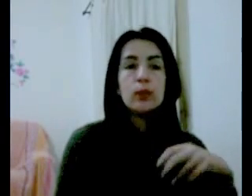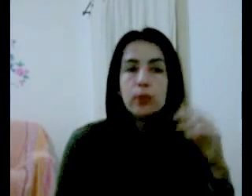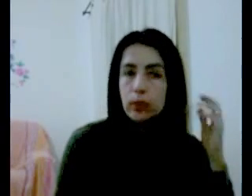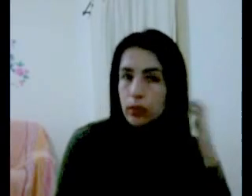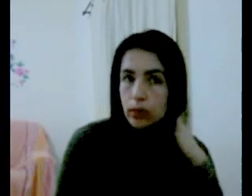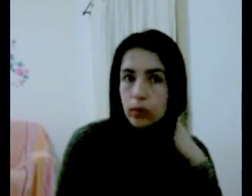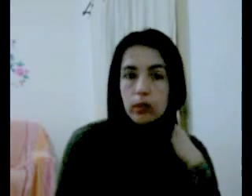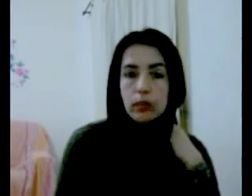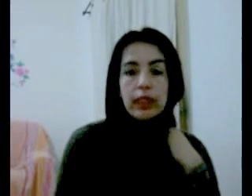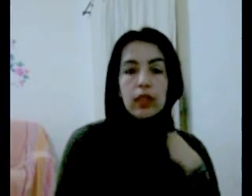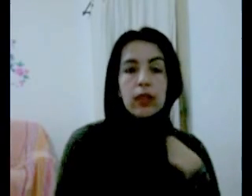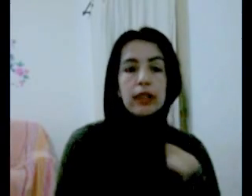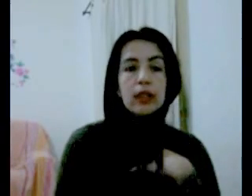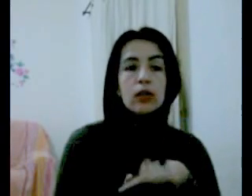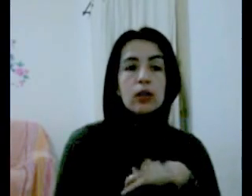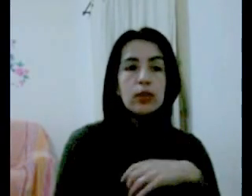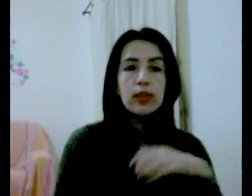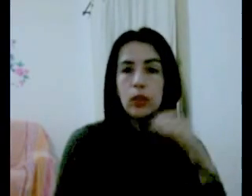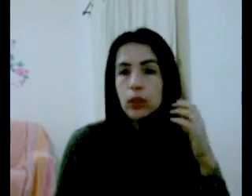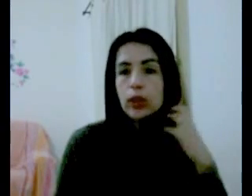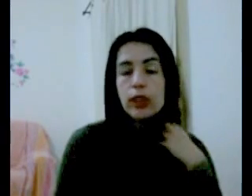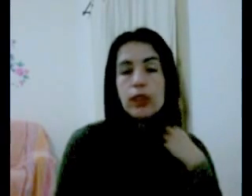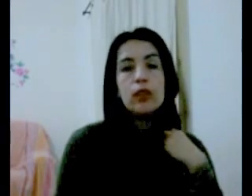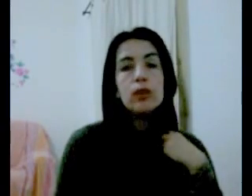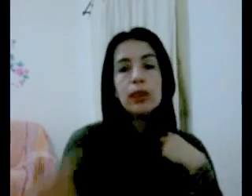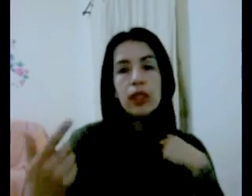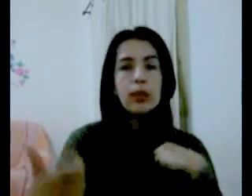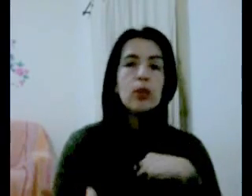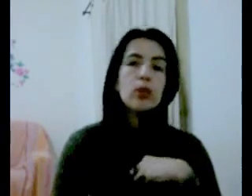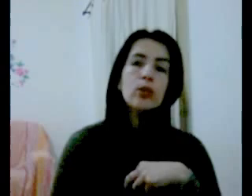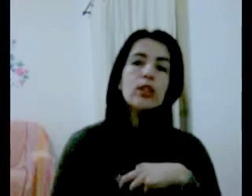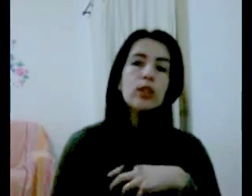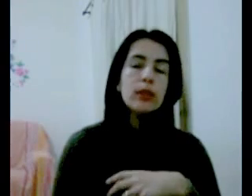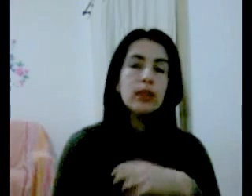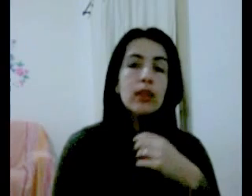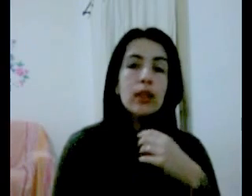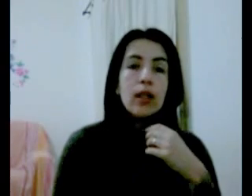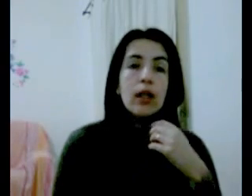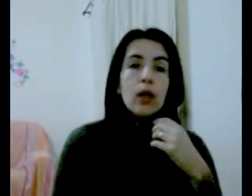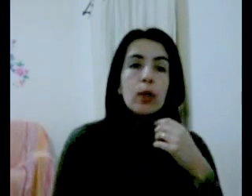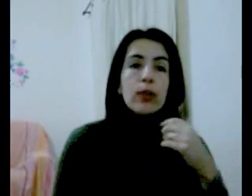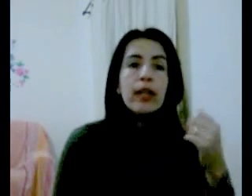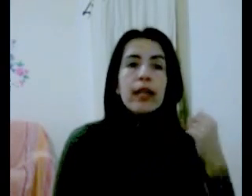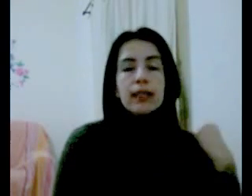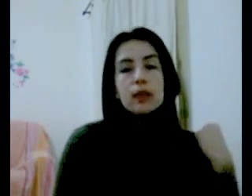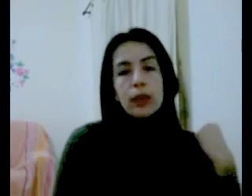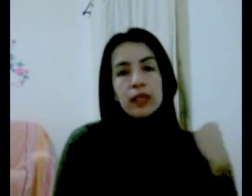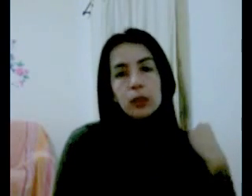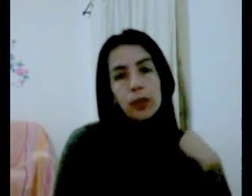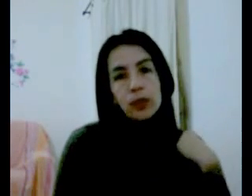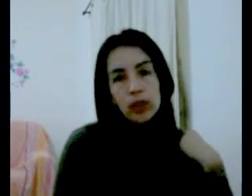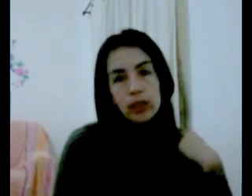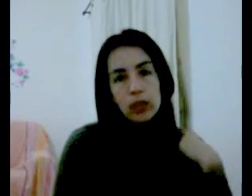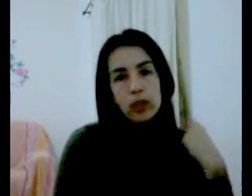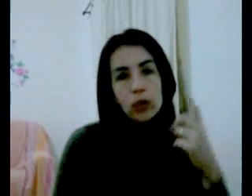benção. Então, daí eu fiz hoje e não desmarquei a minha consulta de amanhã, porque esse mês a minha menstruação